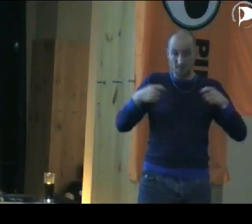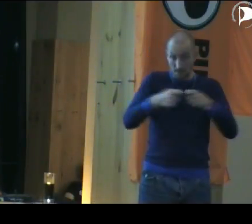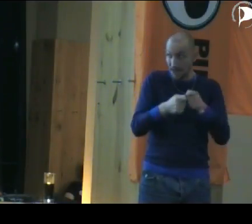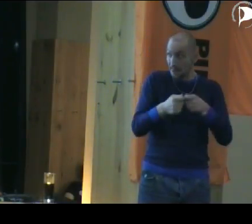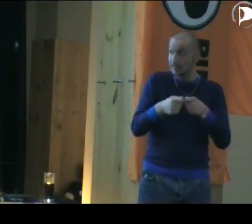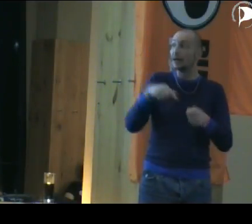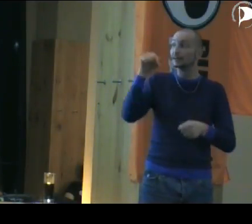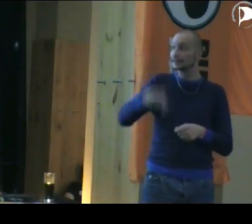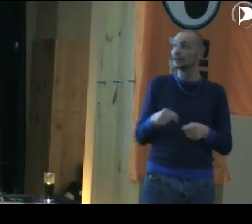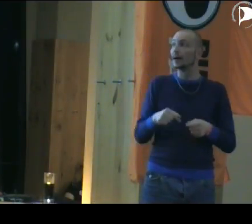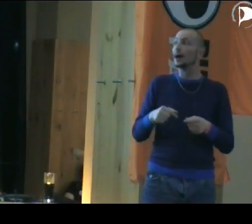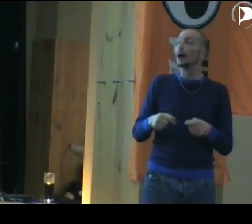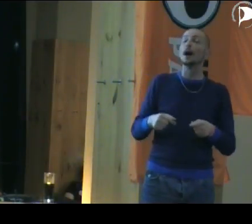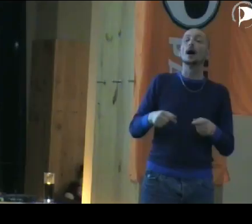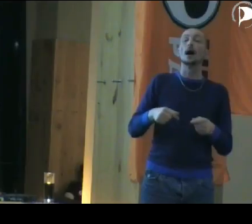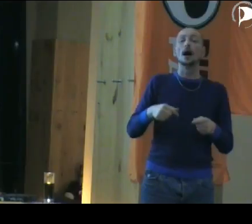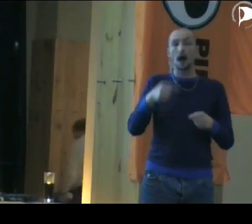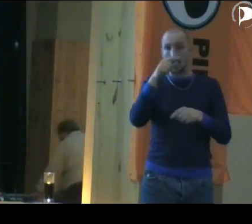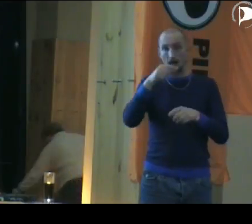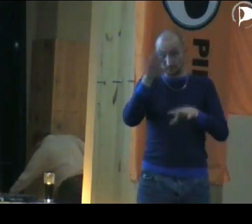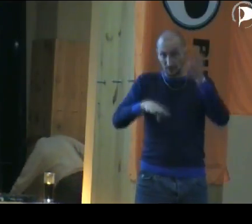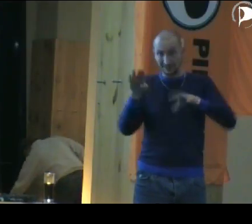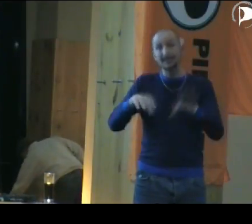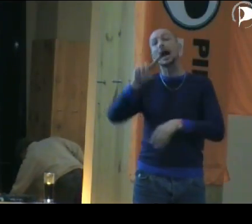rathaus dazu müssen sie